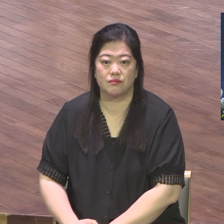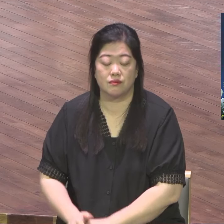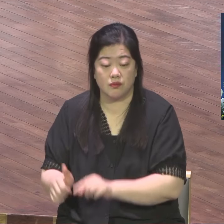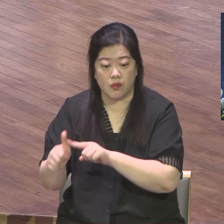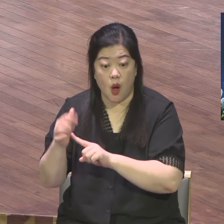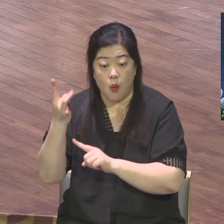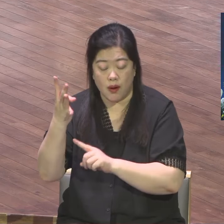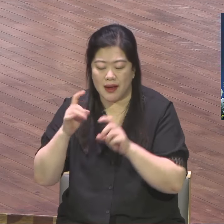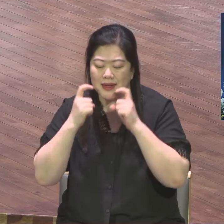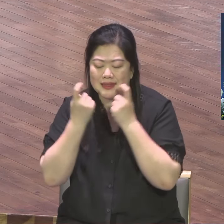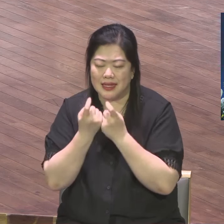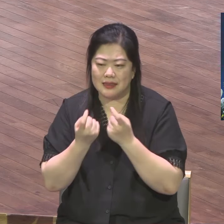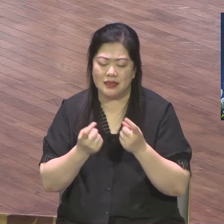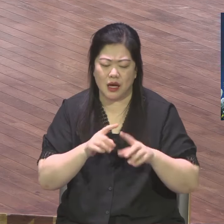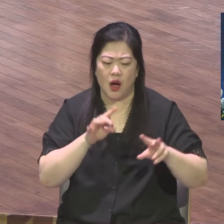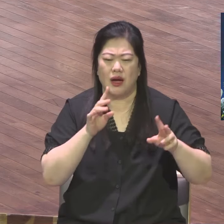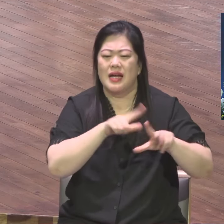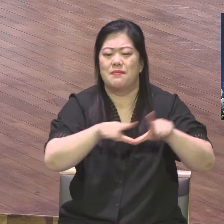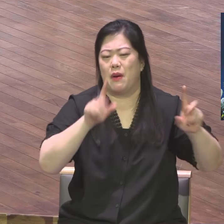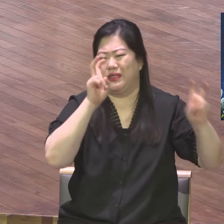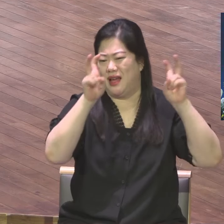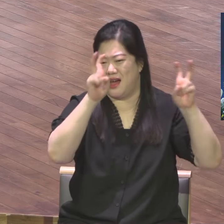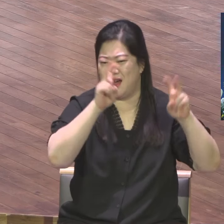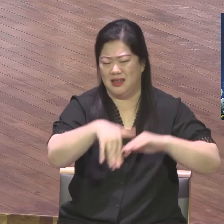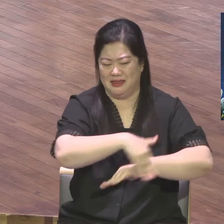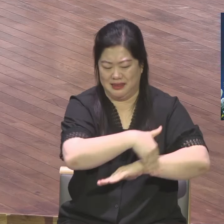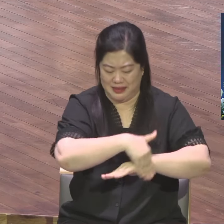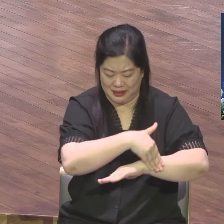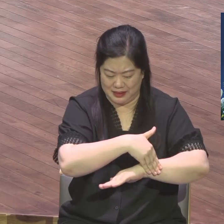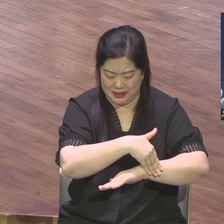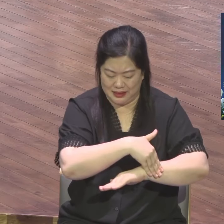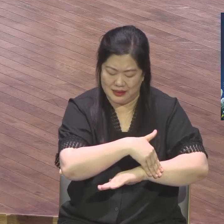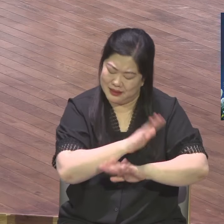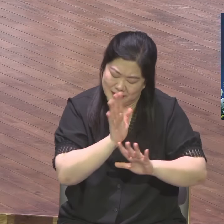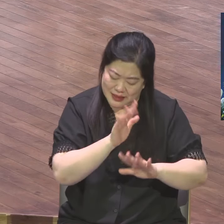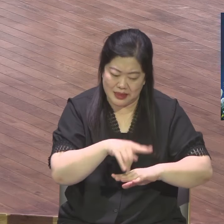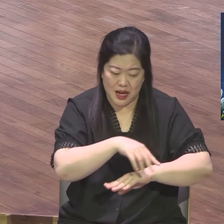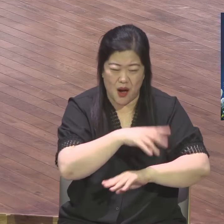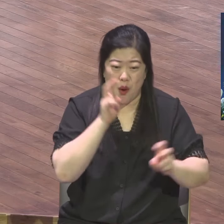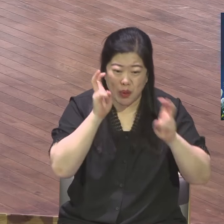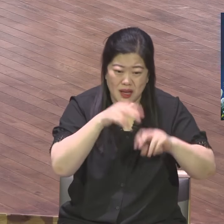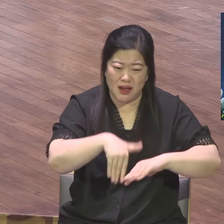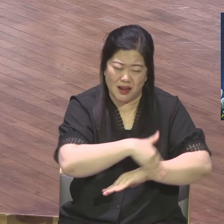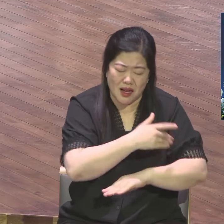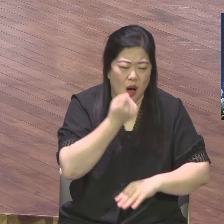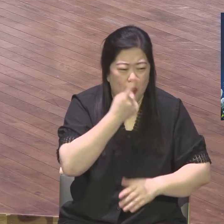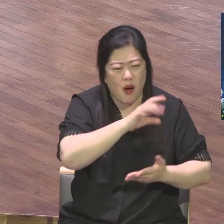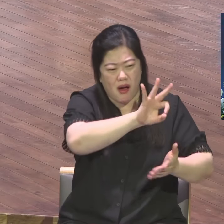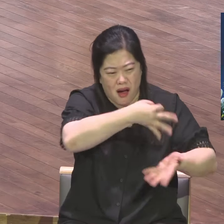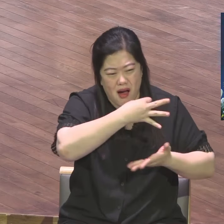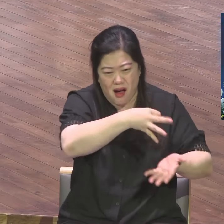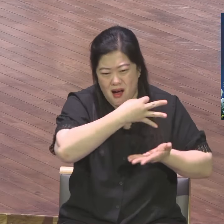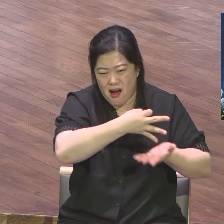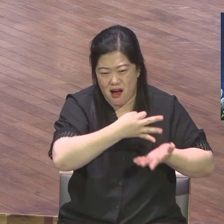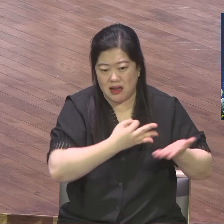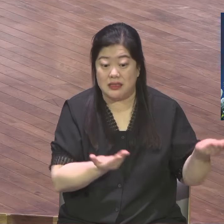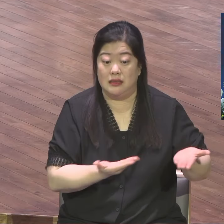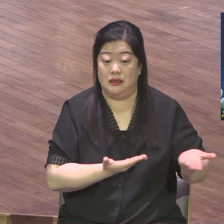사업을 한데 사업을 시작하는데 왜 사업을 하냐? 세계복음화 하기 위해서 이삼칠 오천족 복음화하기